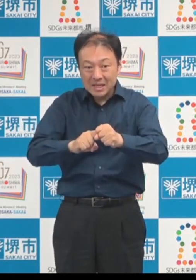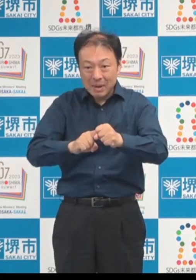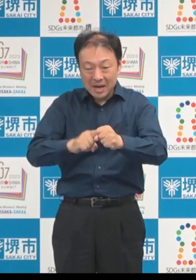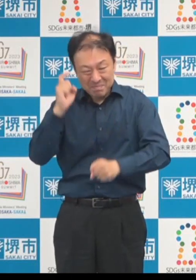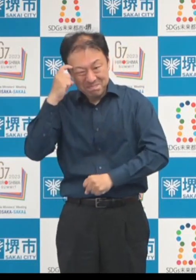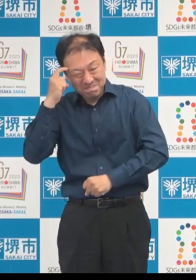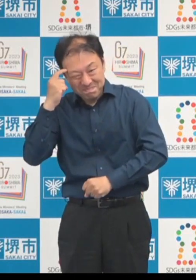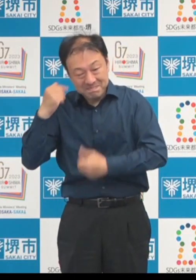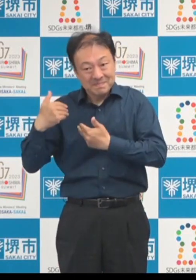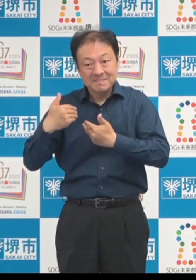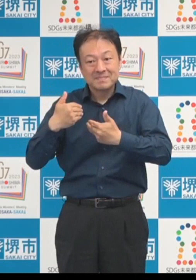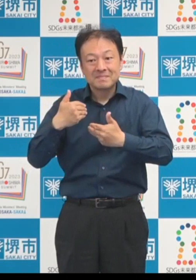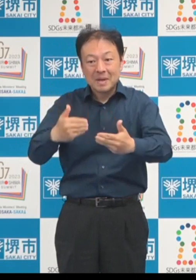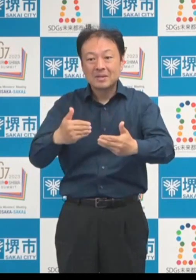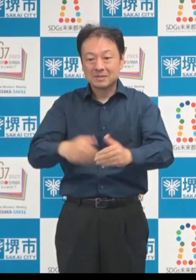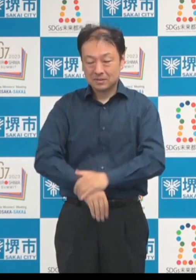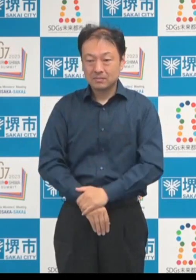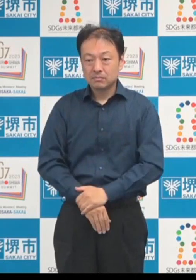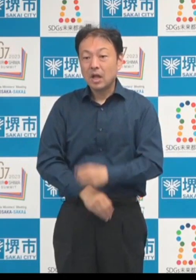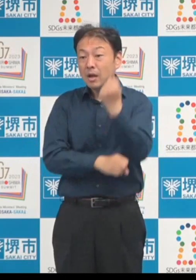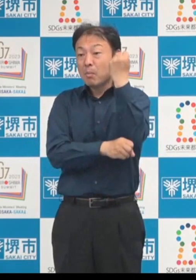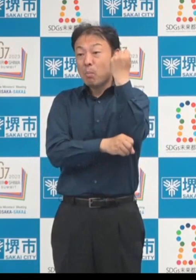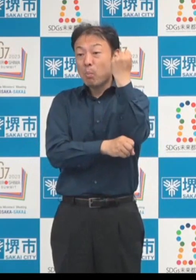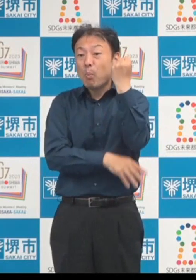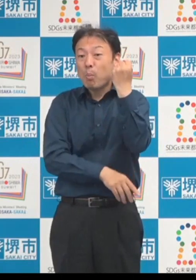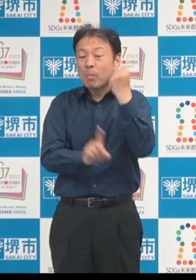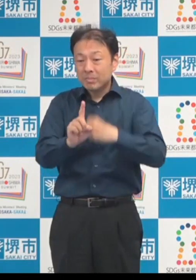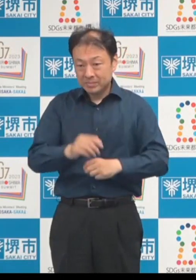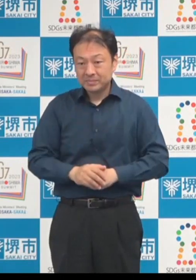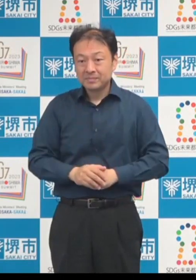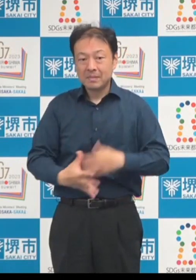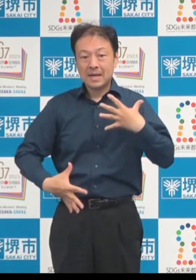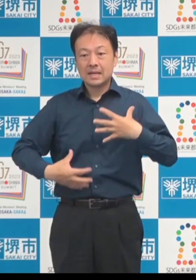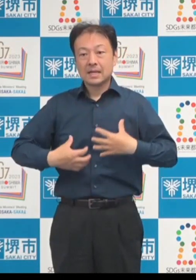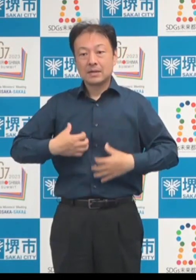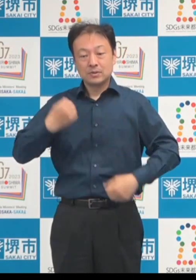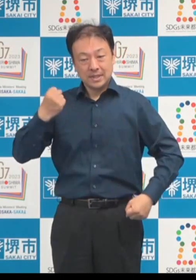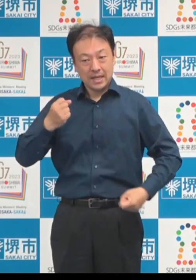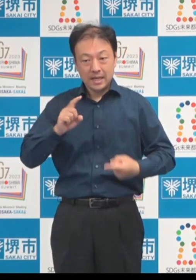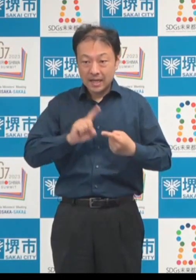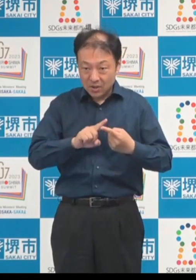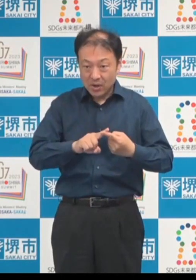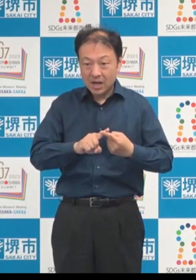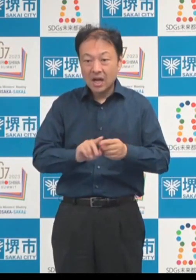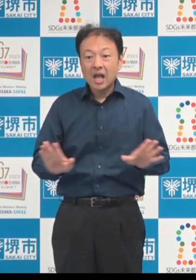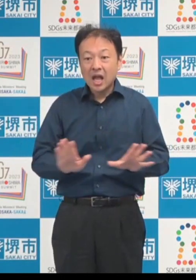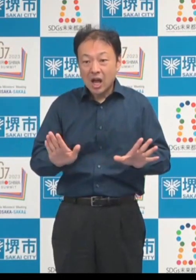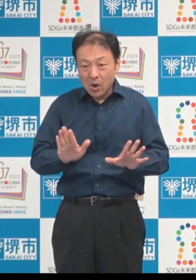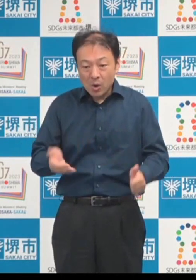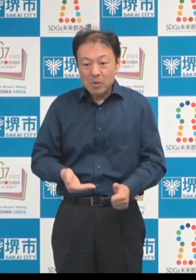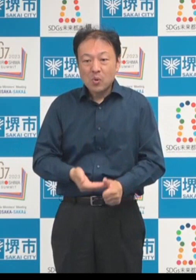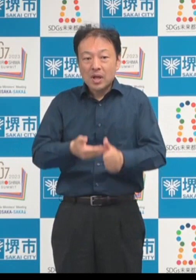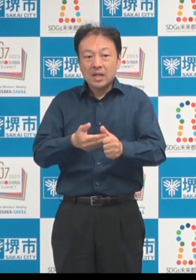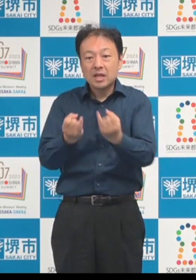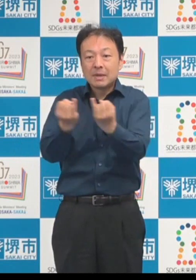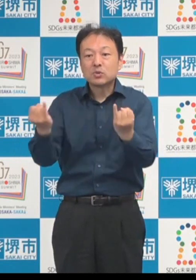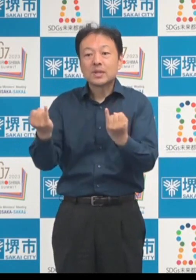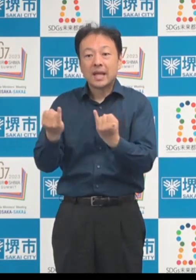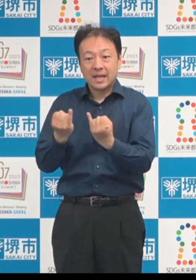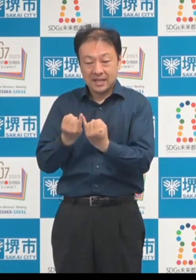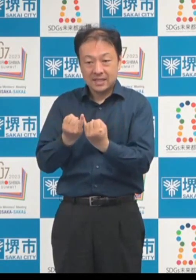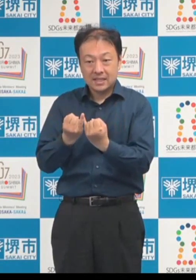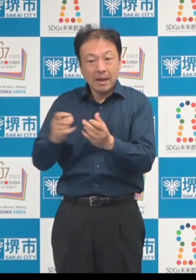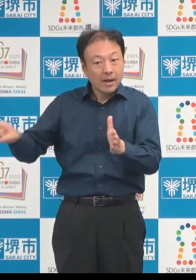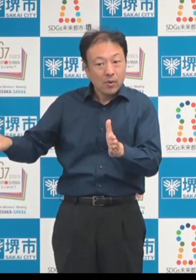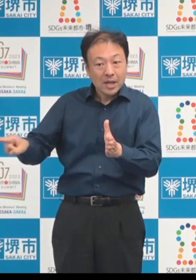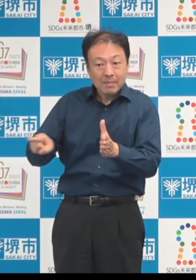です。で、その根拠なんですけれども、学生とか子育て世代の女性とかですね、今まで